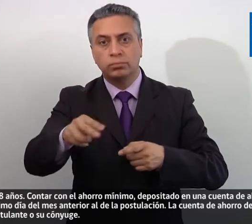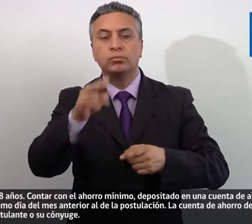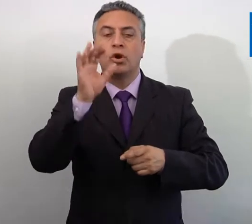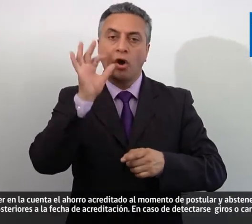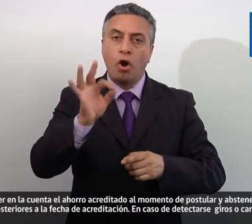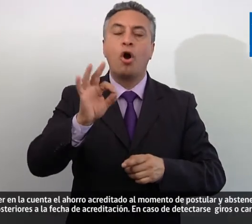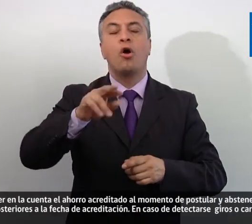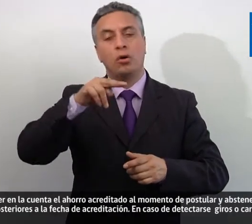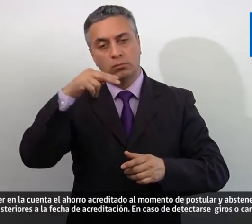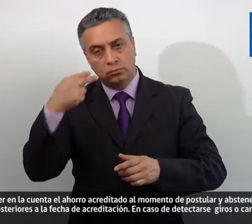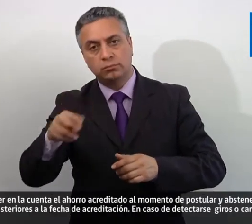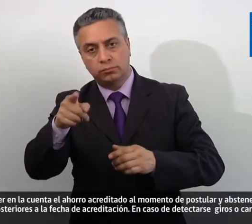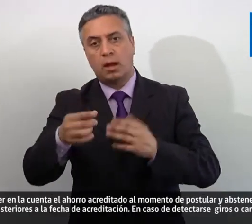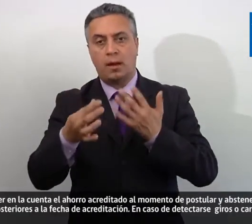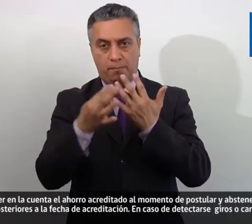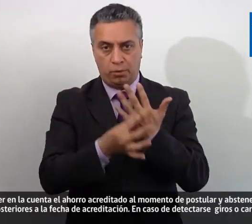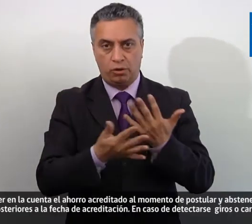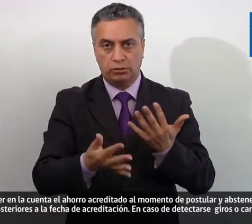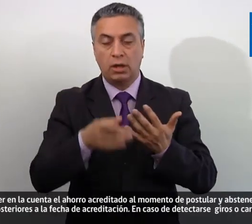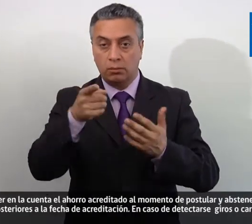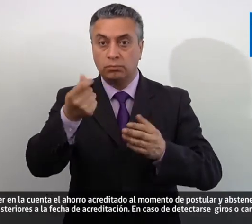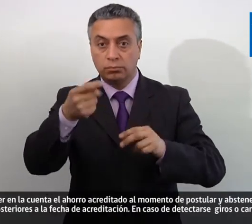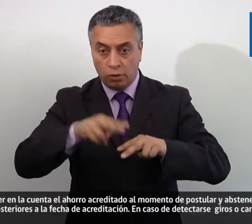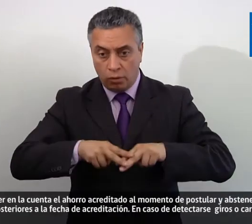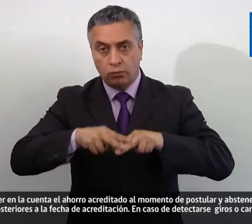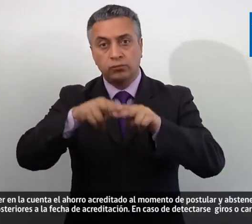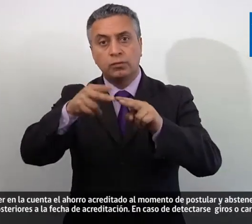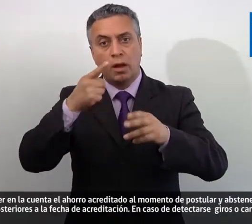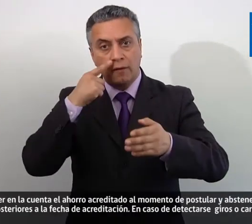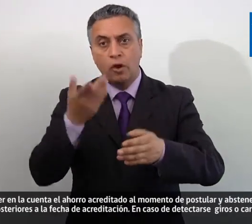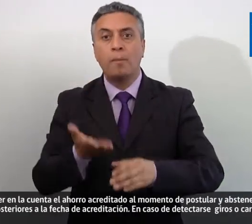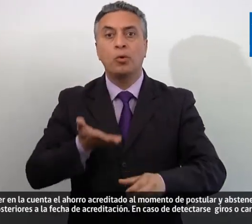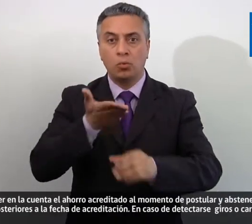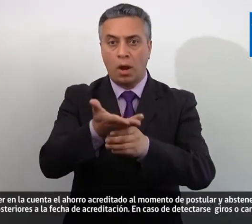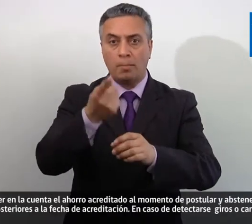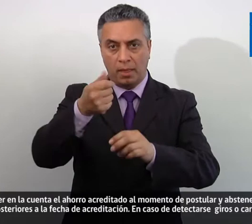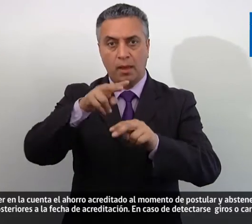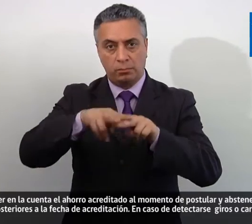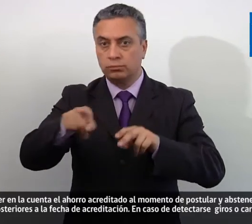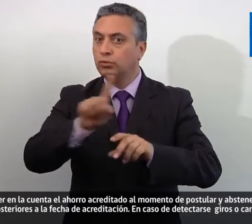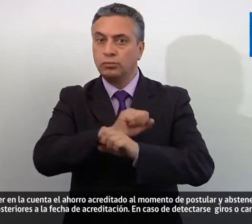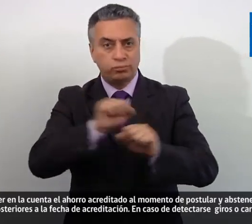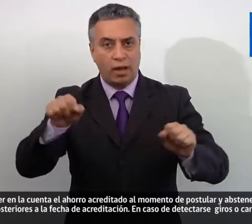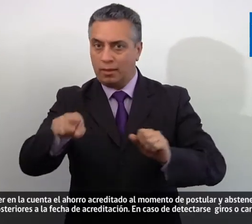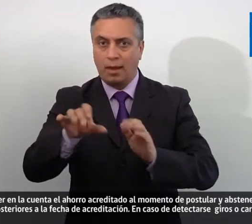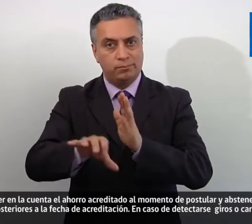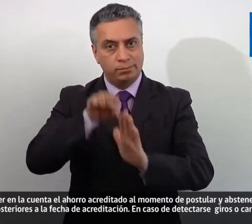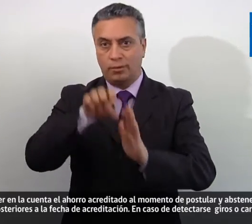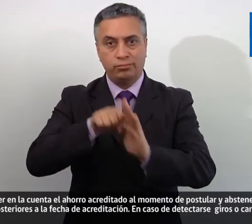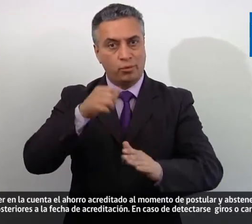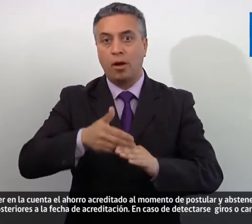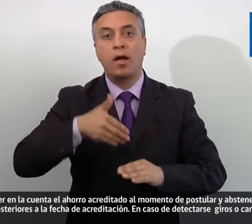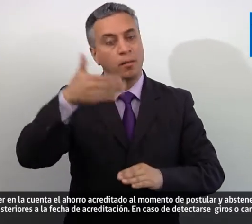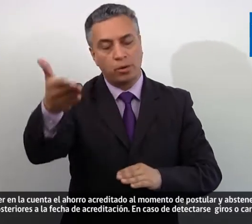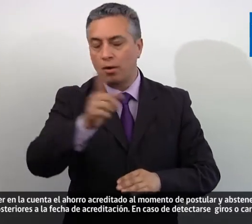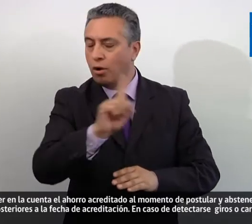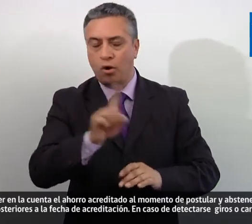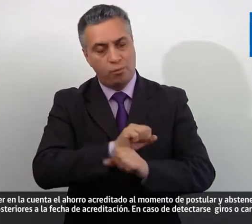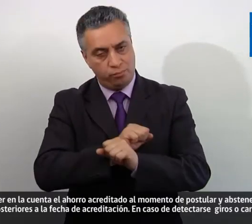cónyuge. Se debe mantener en la cuenta el ahorro acreditado al momento de postular y abstenerse de efectuar giros posteriores a la fecha